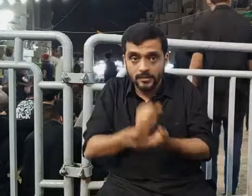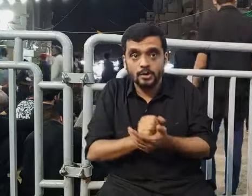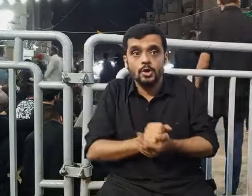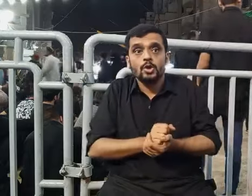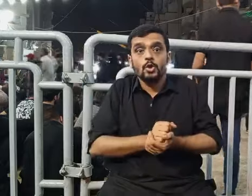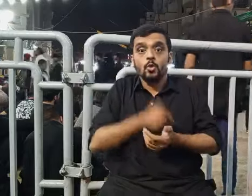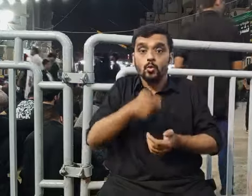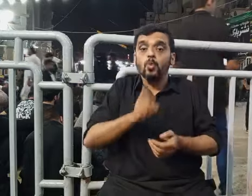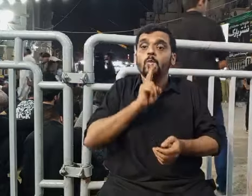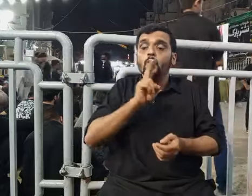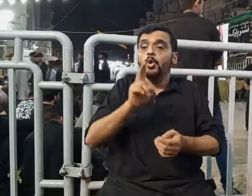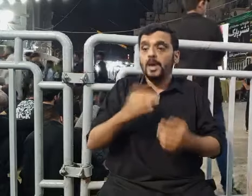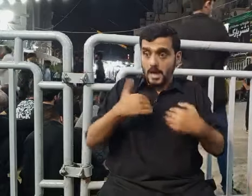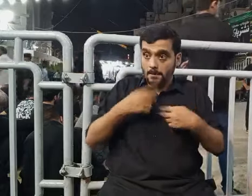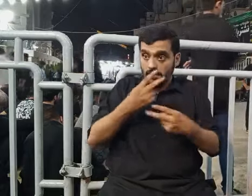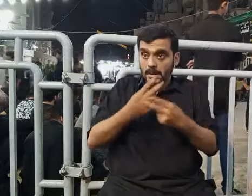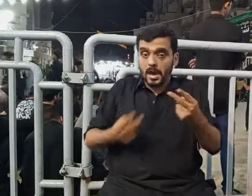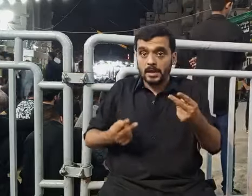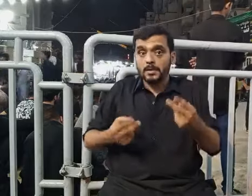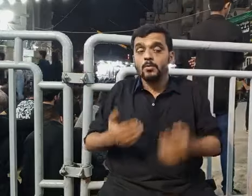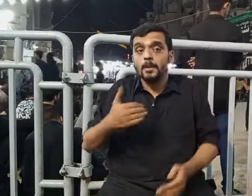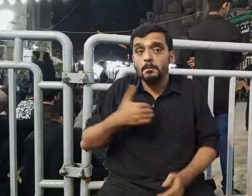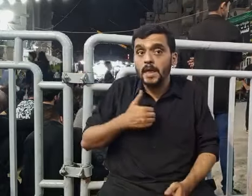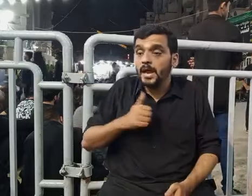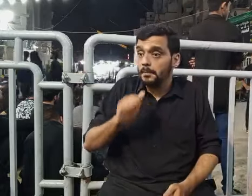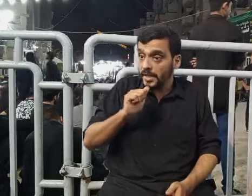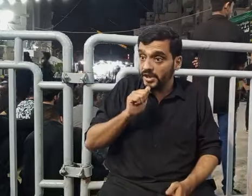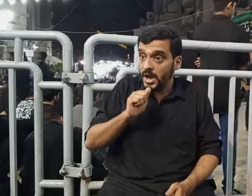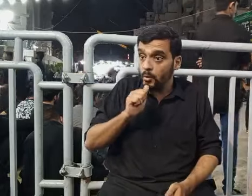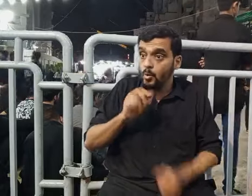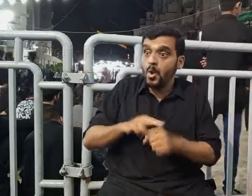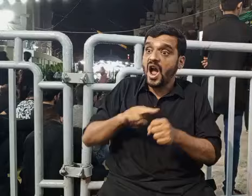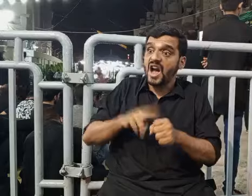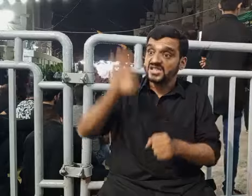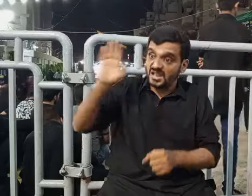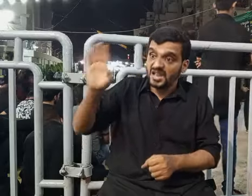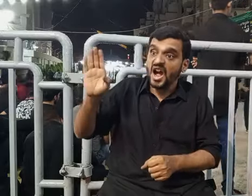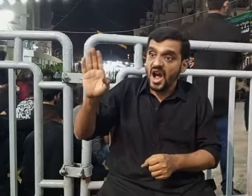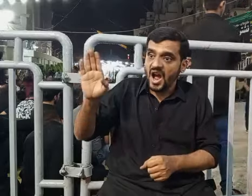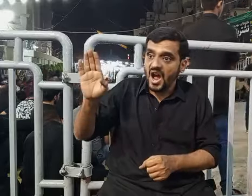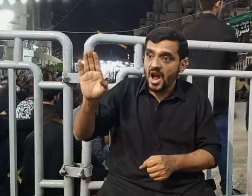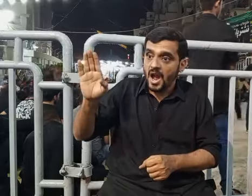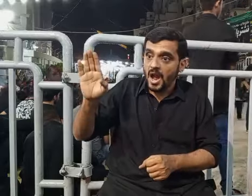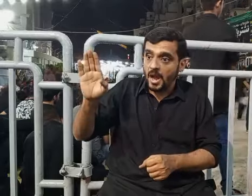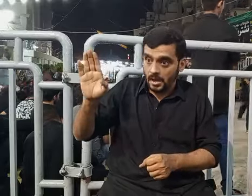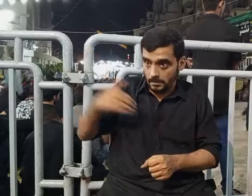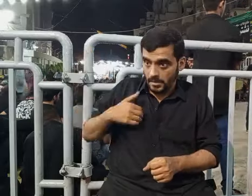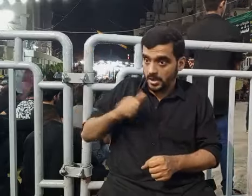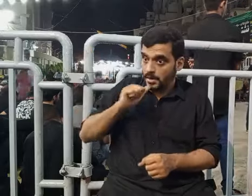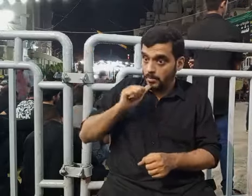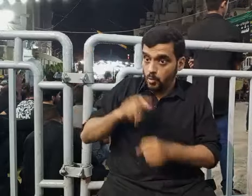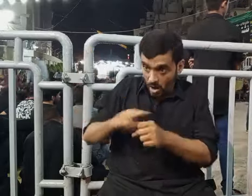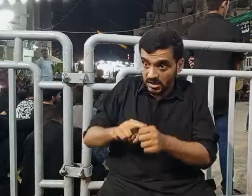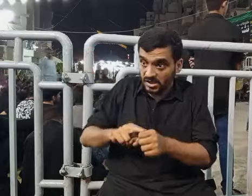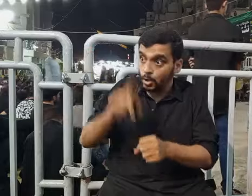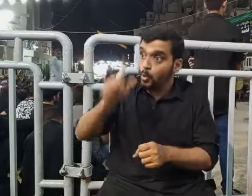قاسم درارت کی مقبولی کا مجھے یہ بہت زیادہ دل پہ لگتا ہے، قاسم کے مسائل سے انہوں نے فضائل